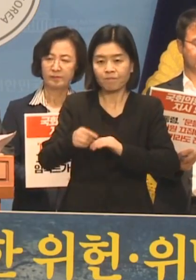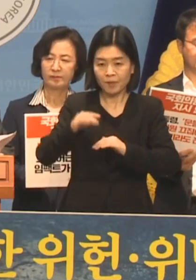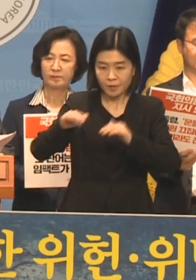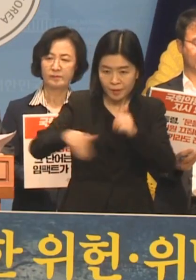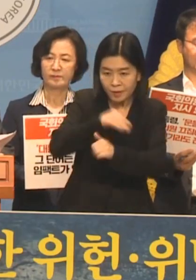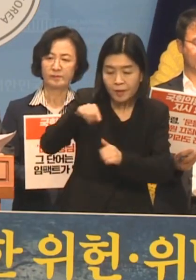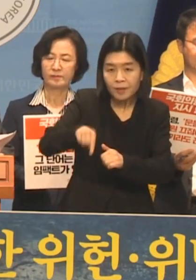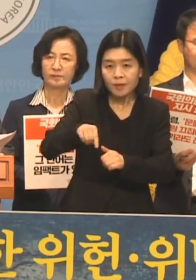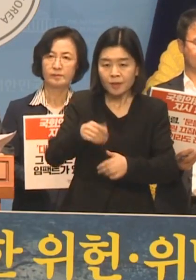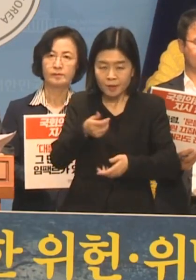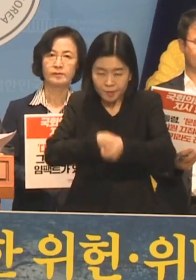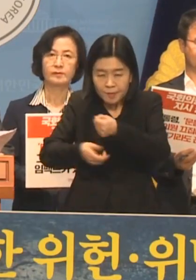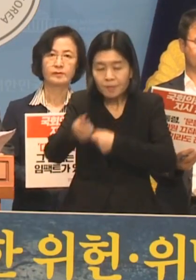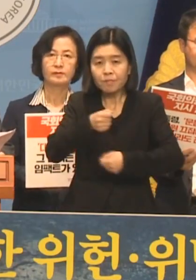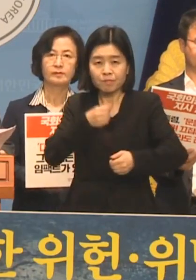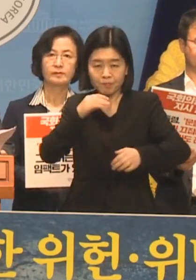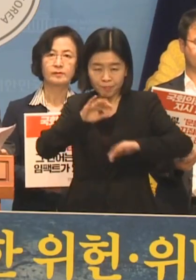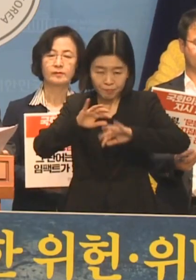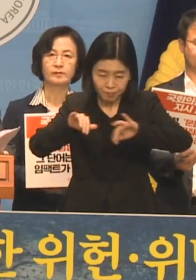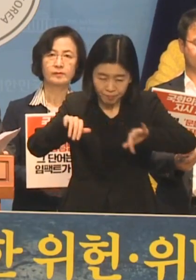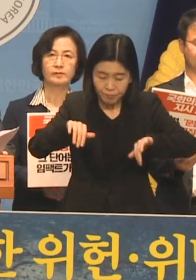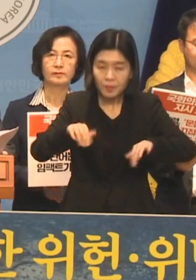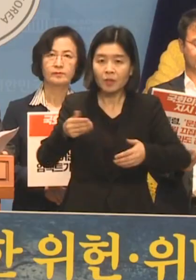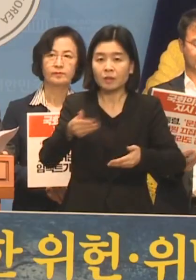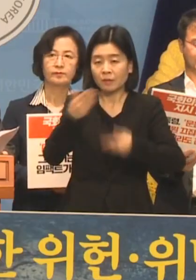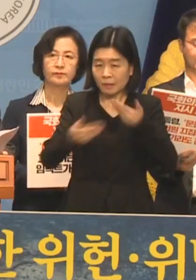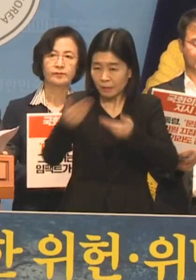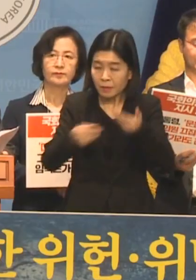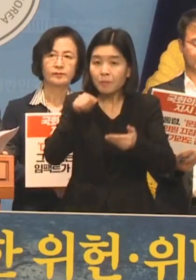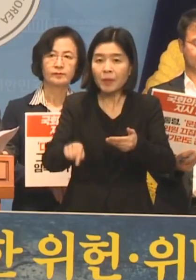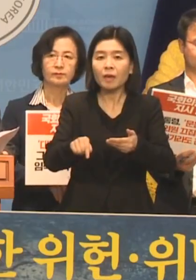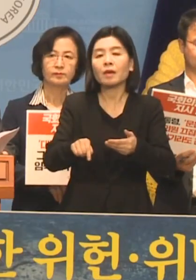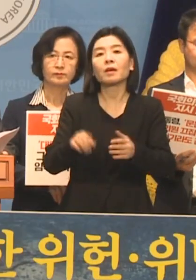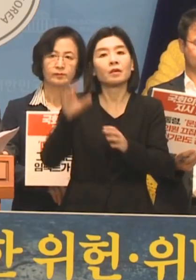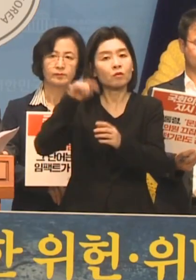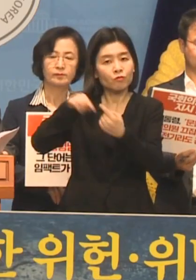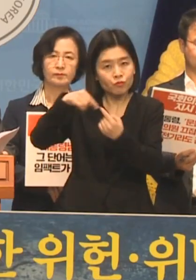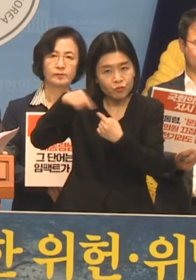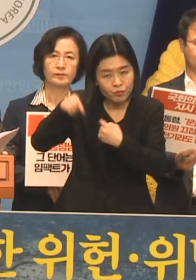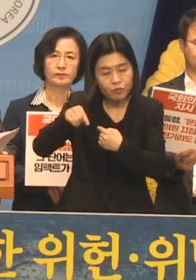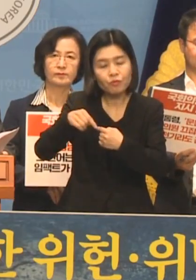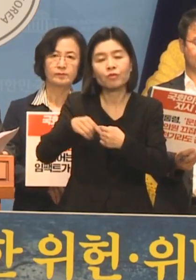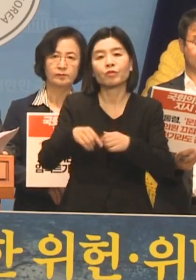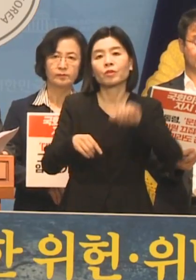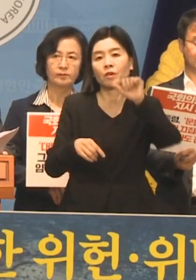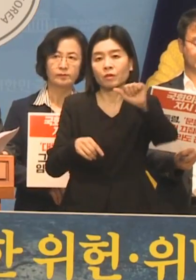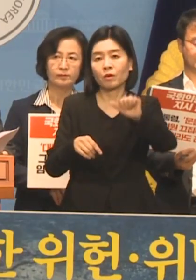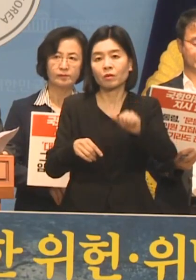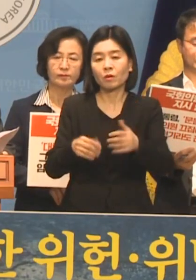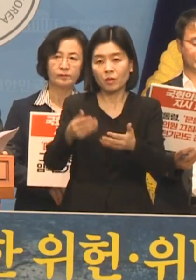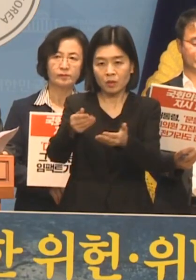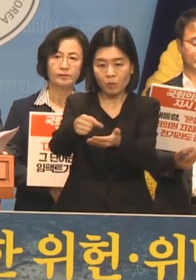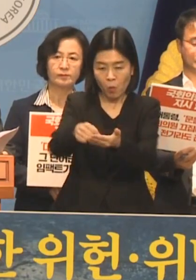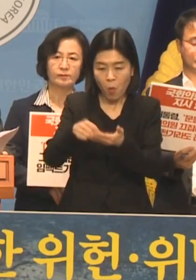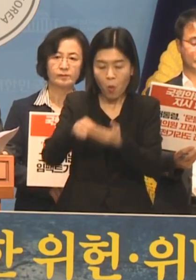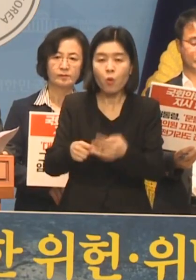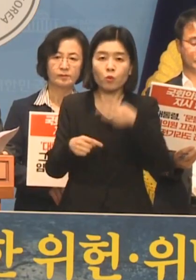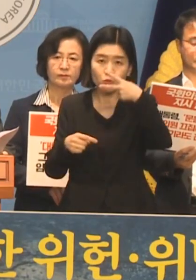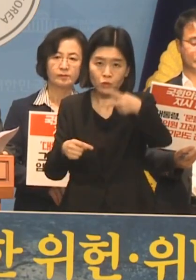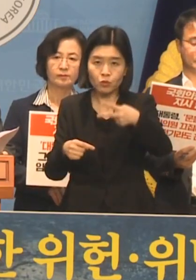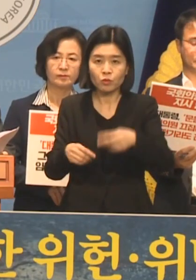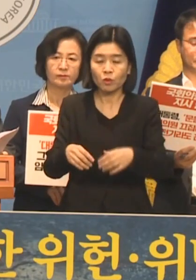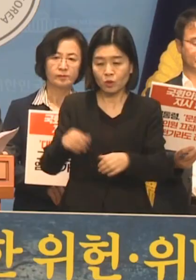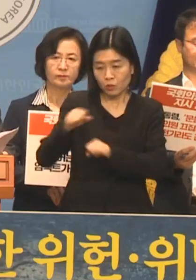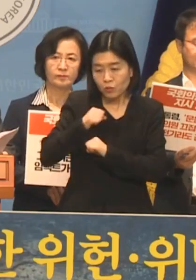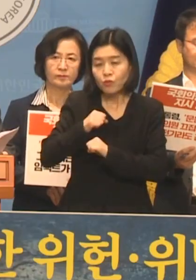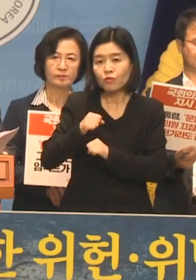최전선에서 파헤쳤습니다. 총 5차례의 청문회와 2차례의 기관보고, 합참 결심지원실